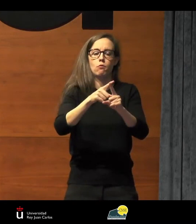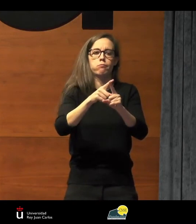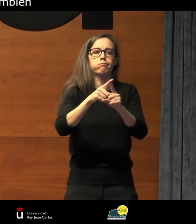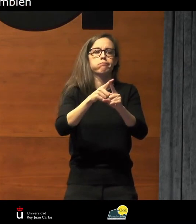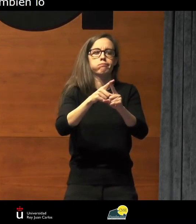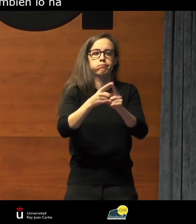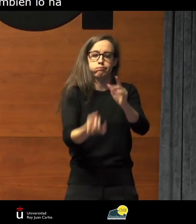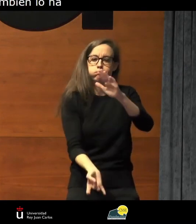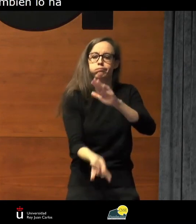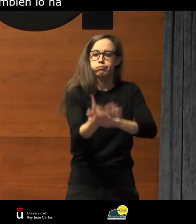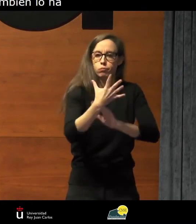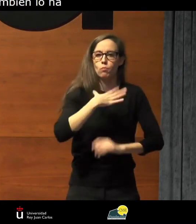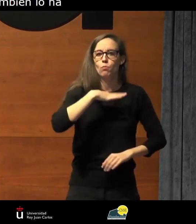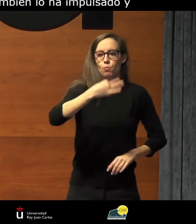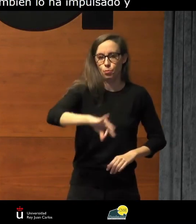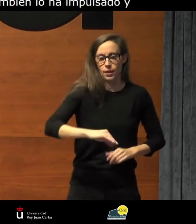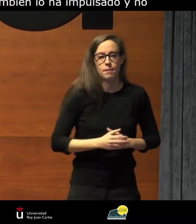más.